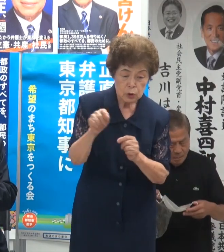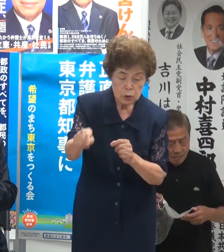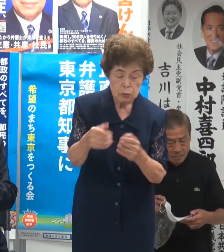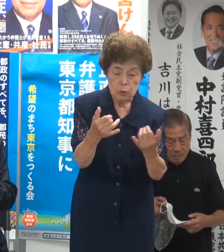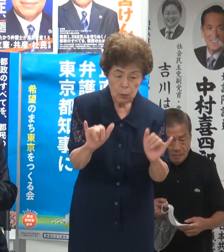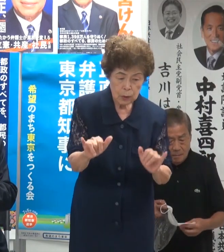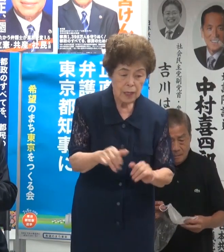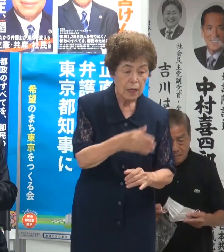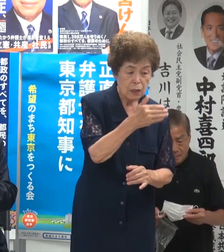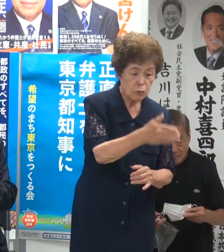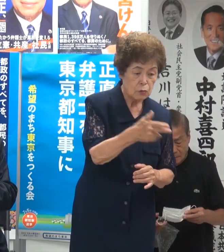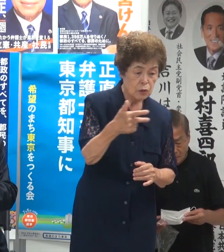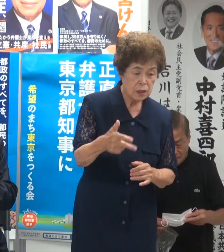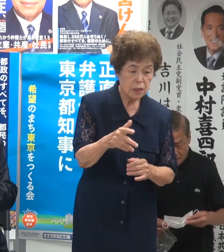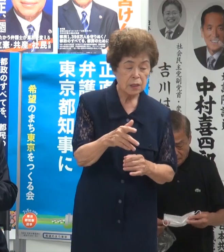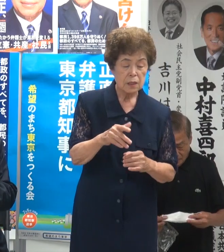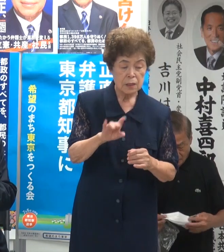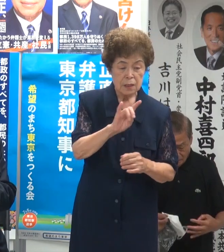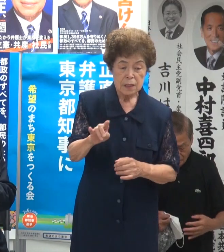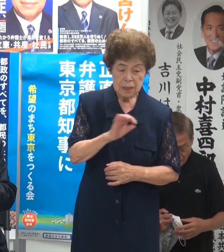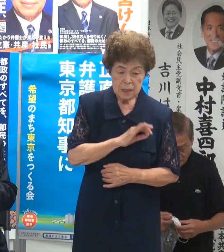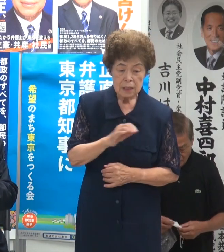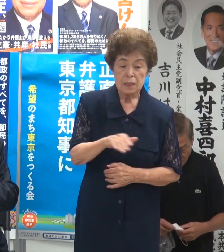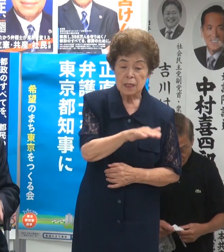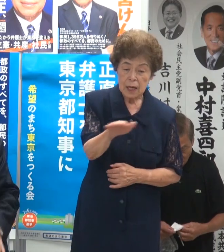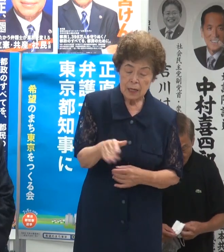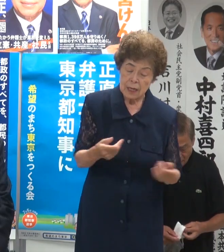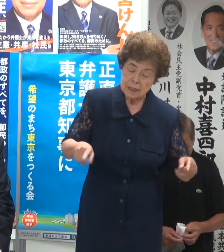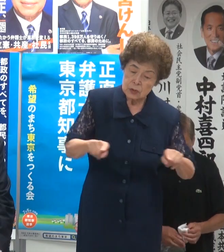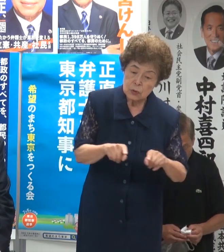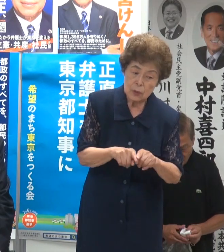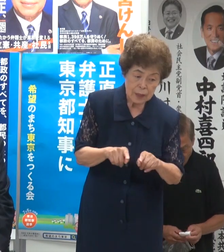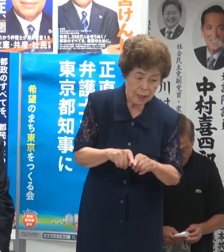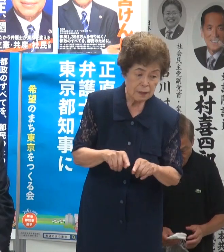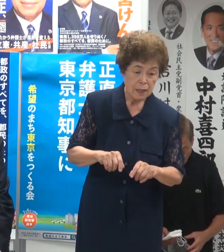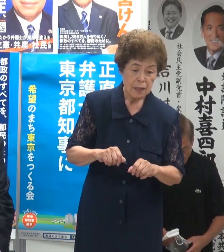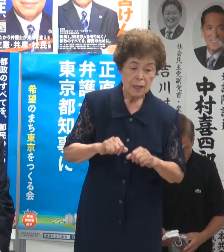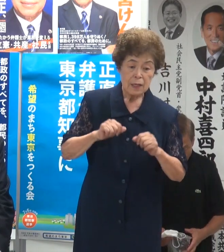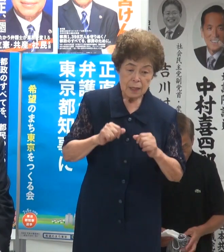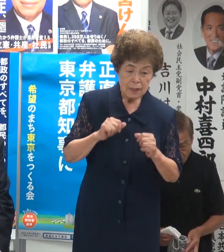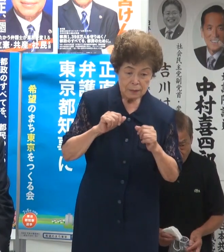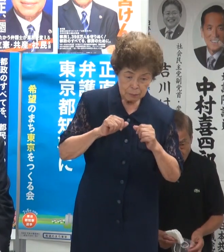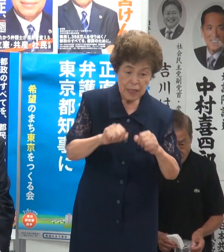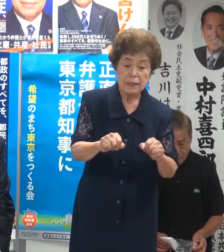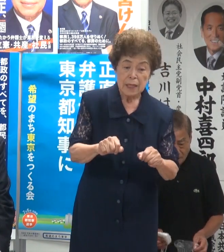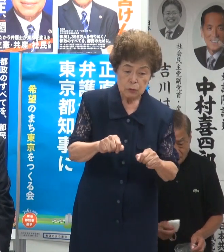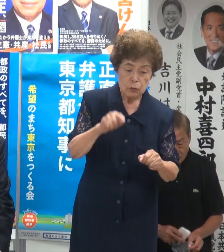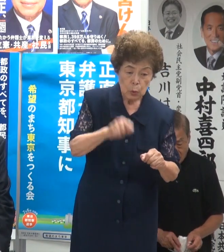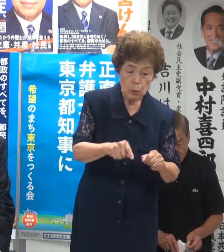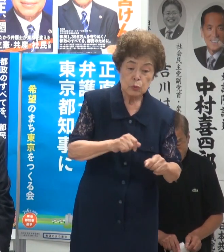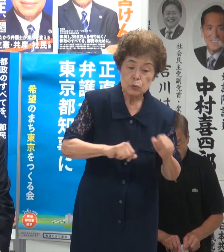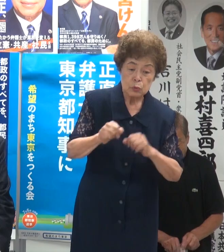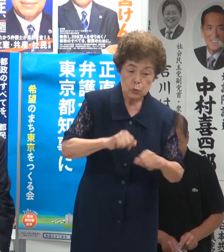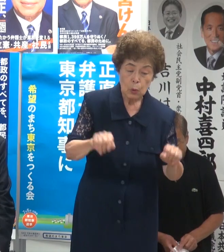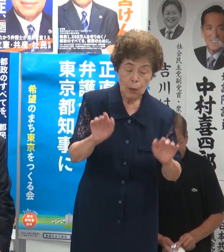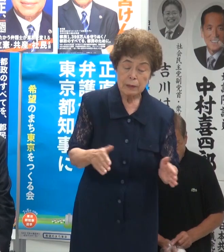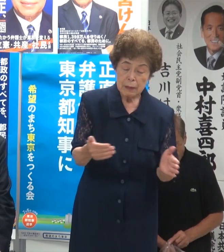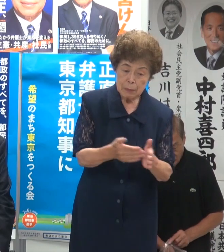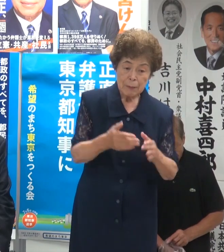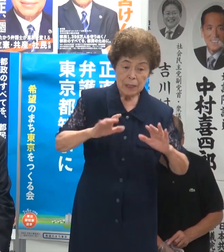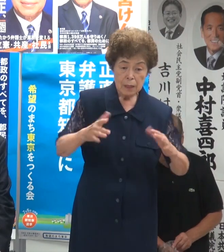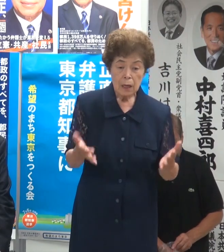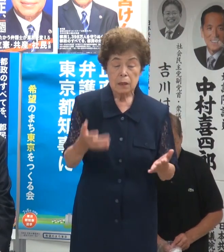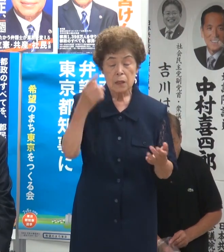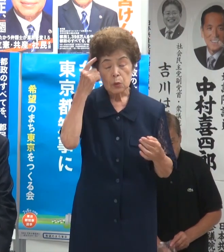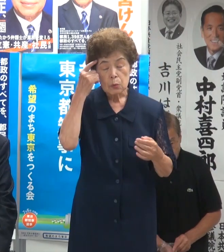から市会議員、区議会議員、都議会議員なんかも一緒になってやっている運動、こういう運動っていうのはこれまでなかった運動だと思います。